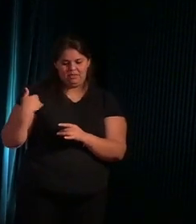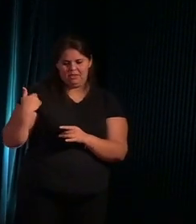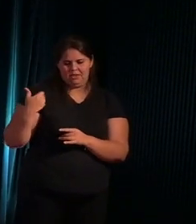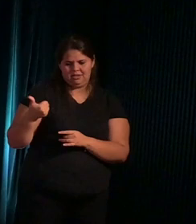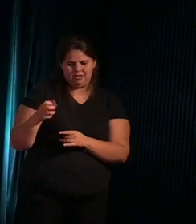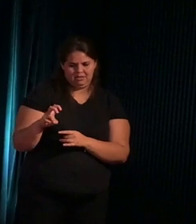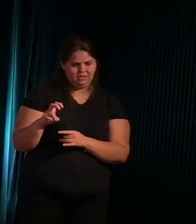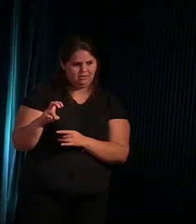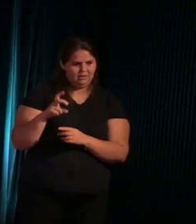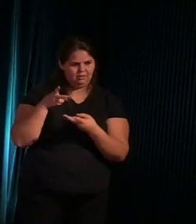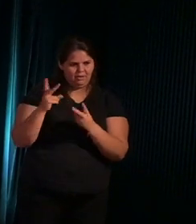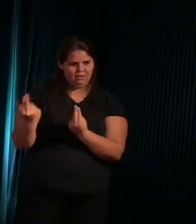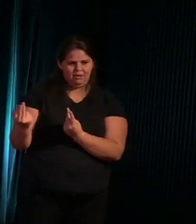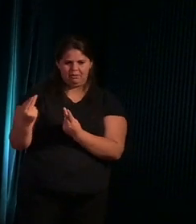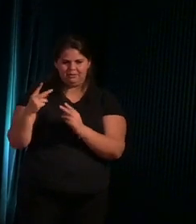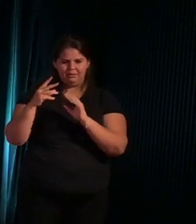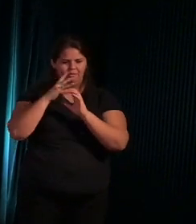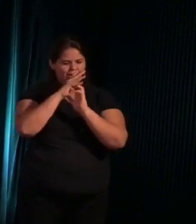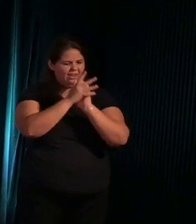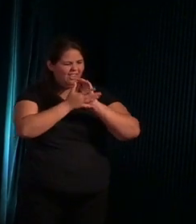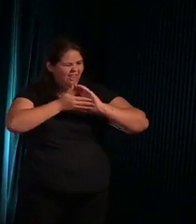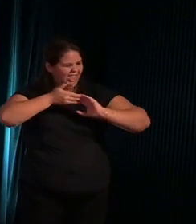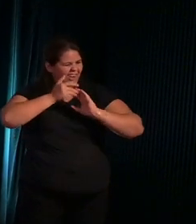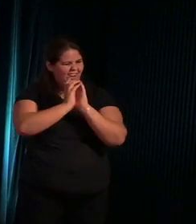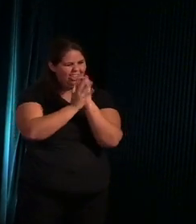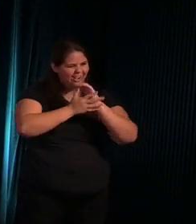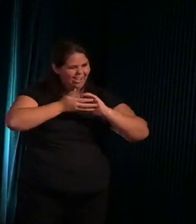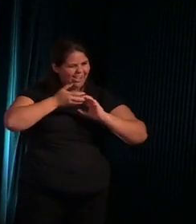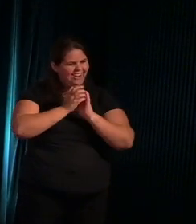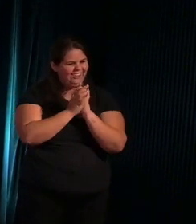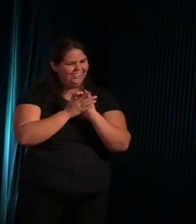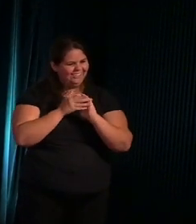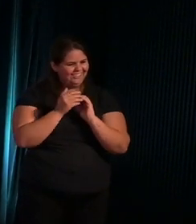e aquela coisa de céu da boca.